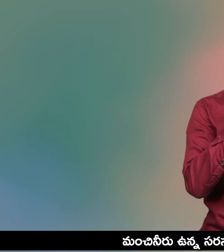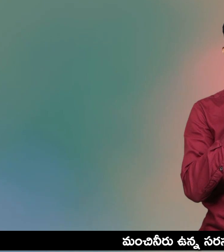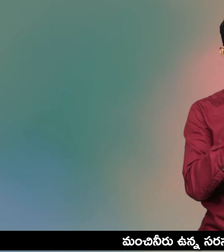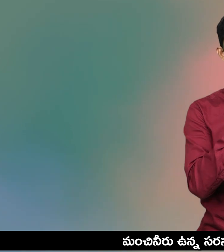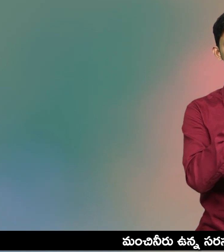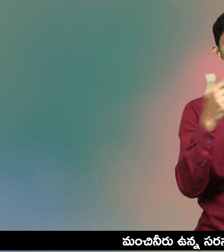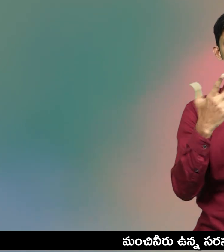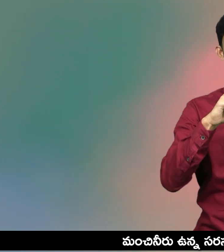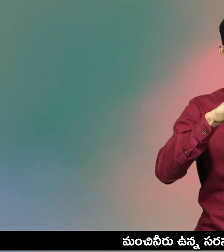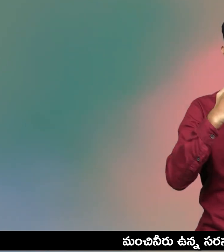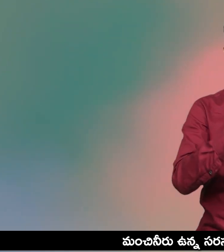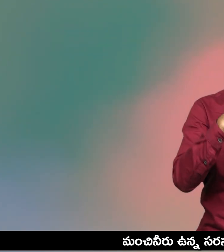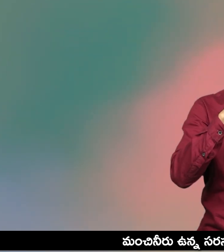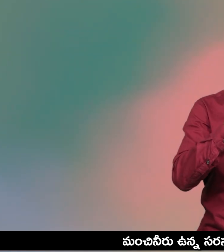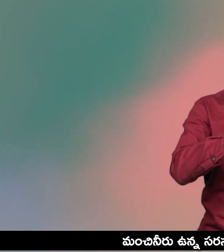మంచినీటి సరస్సులు అంటారు.